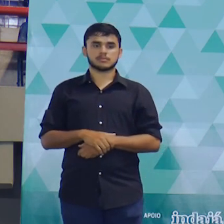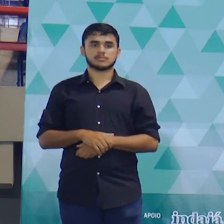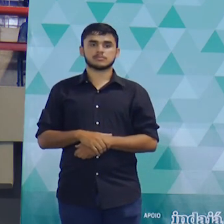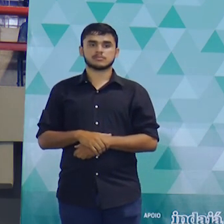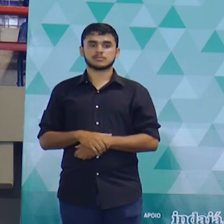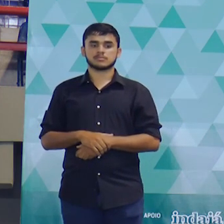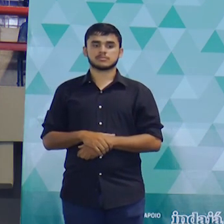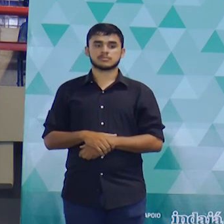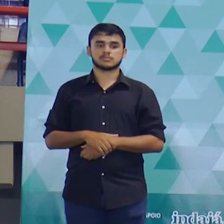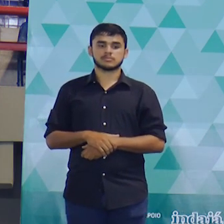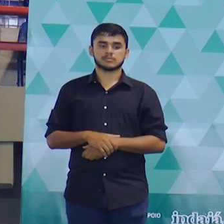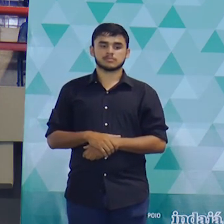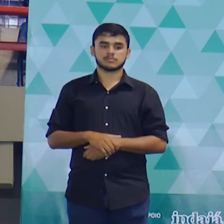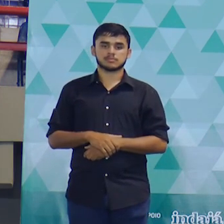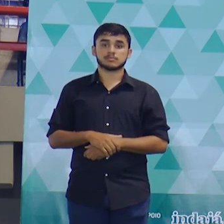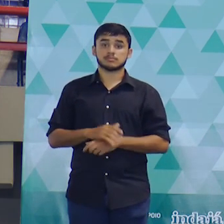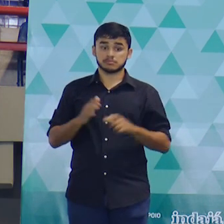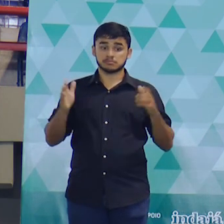Pode passar?